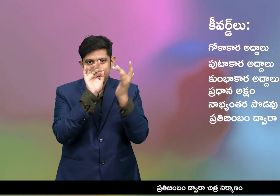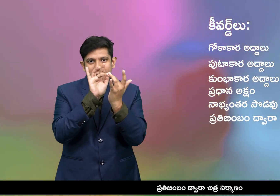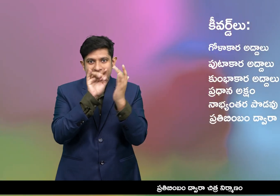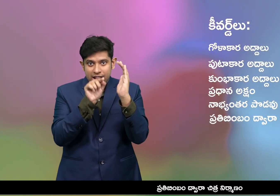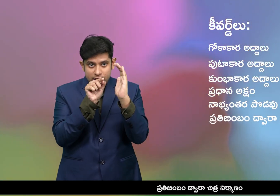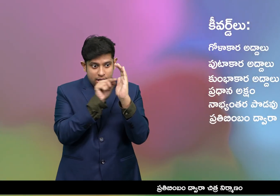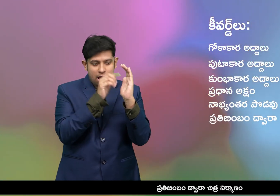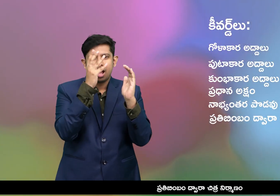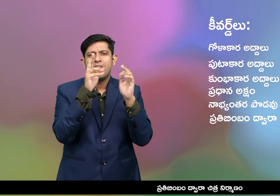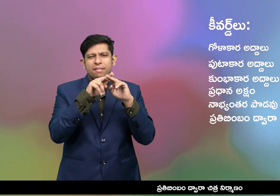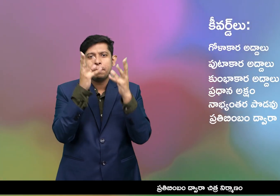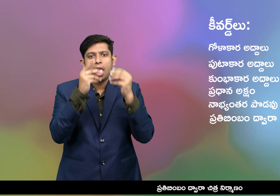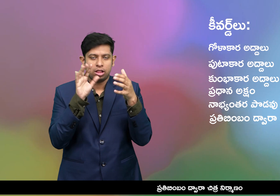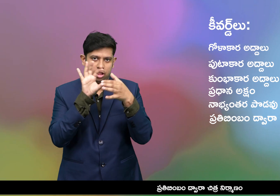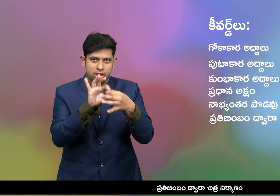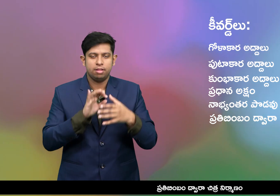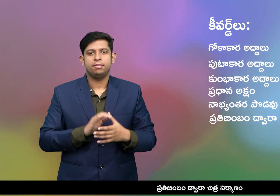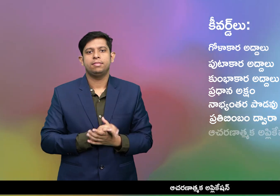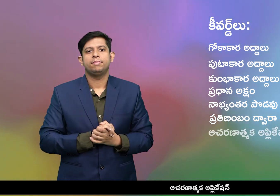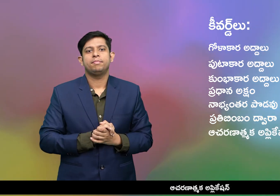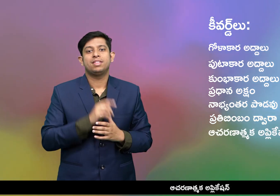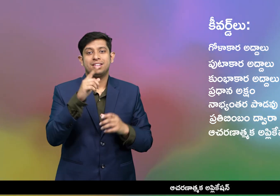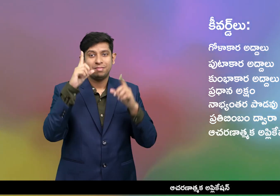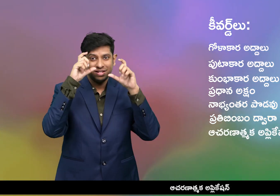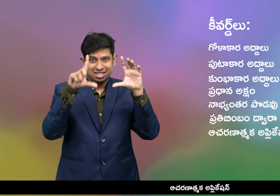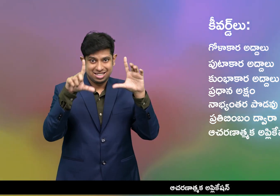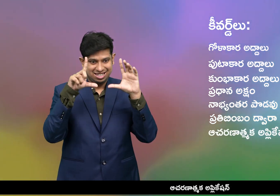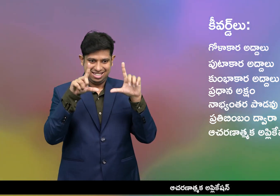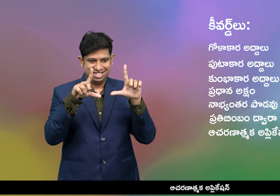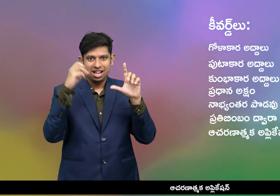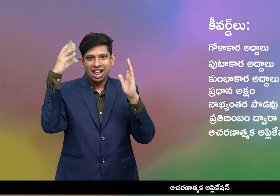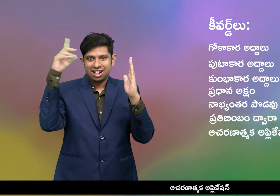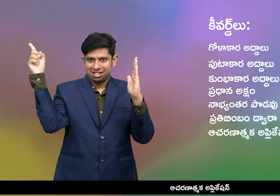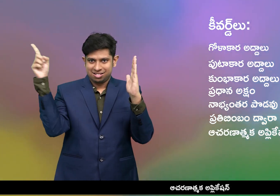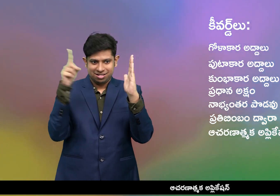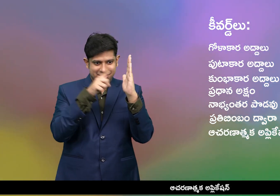ప్రతిబింబం ద్వారా చిత్ర నిర్మాణం, ఆచరణాత్మక అప్లికేషన్.